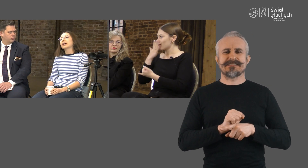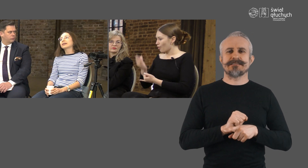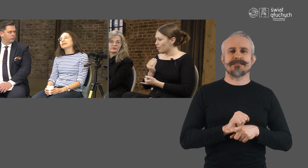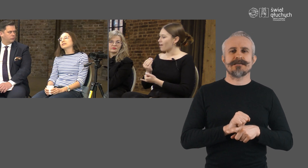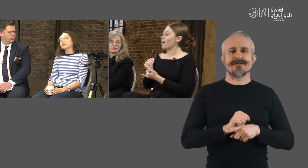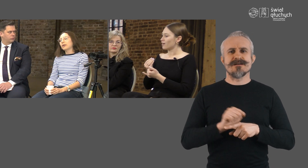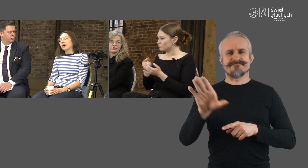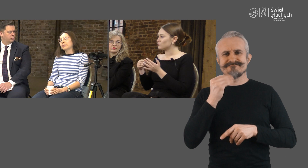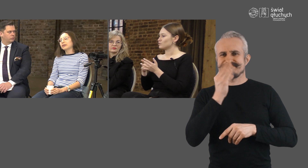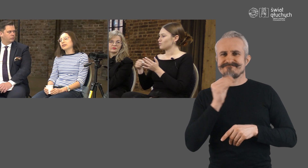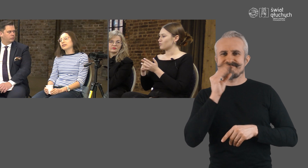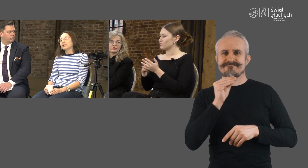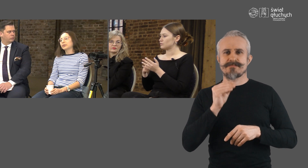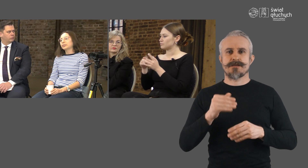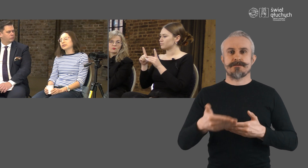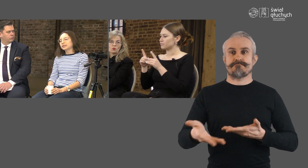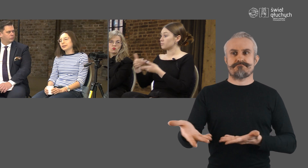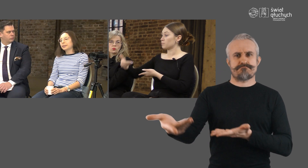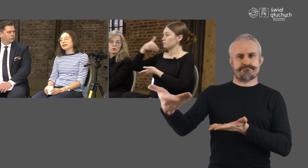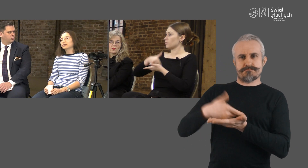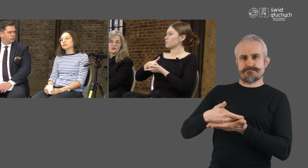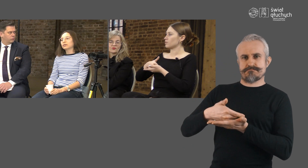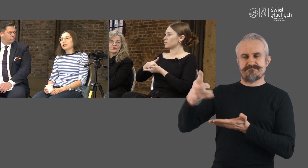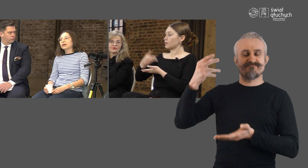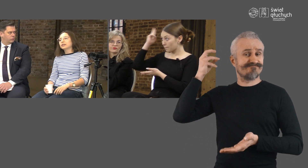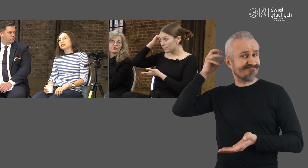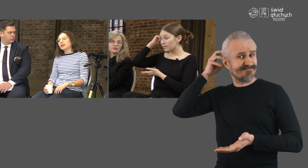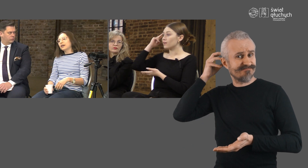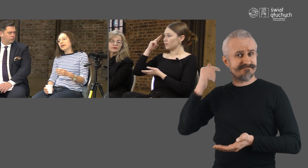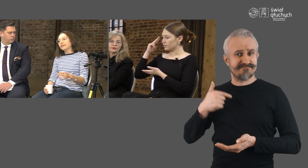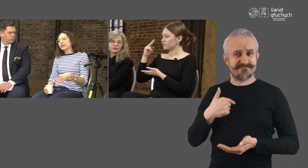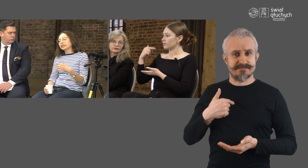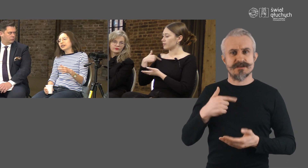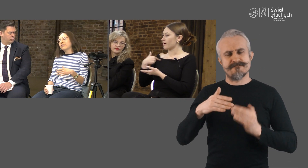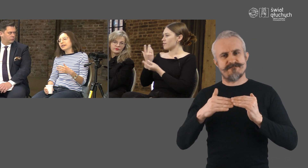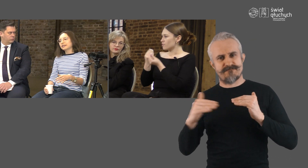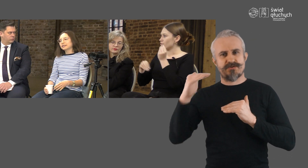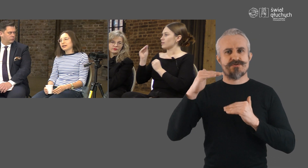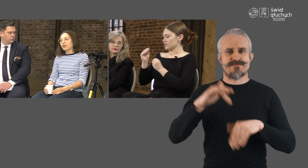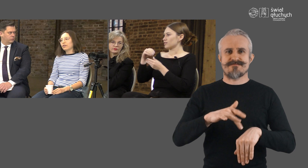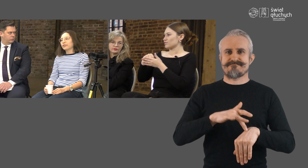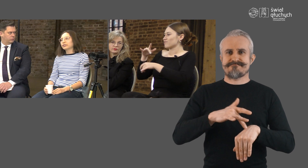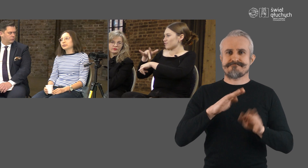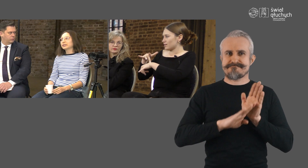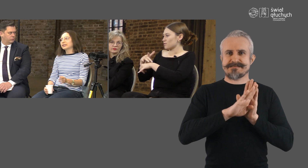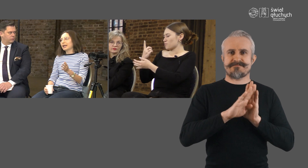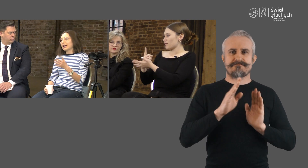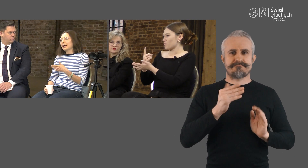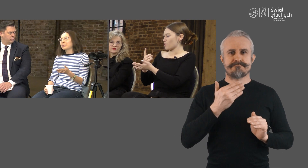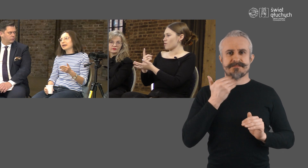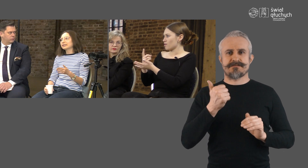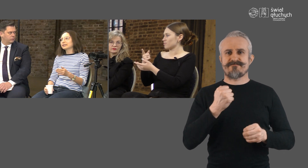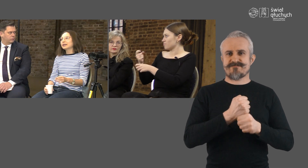dopiero jak dostałam propozycję implantu, to jeszcze większe efekty z tego wyszły z